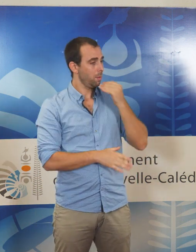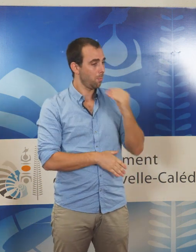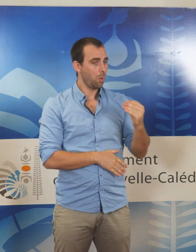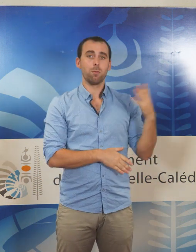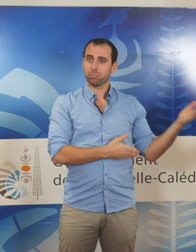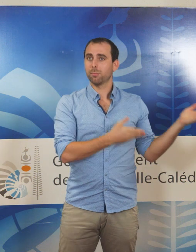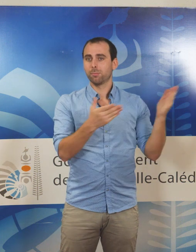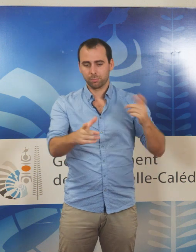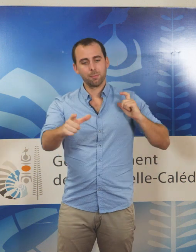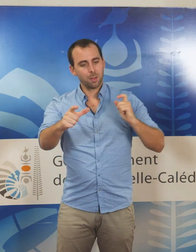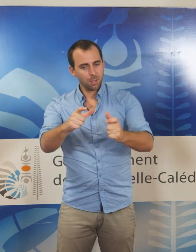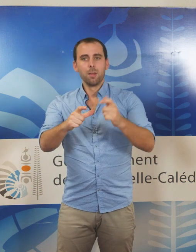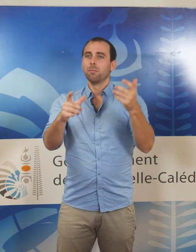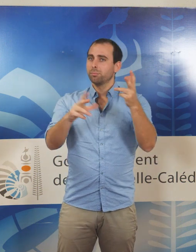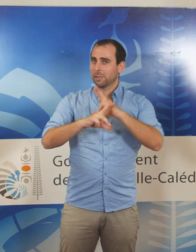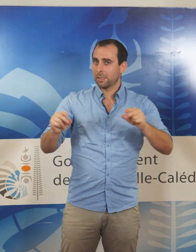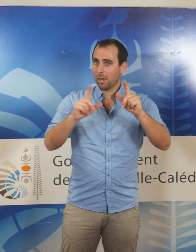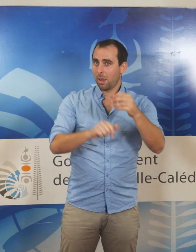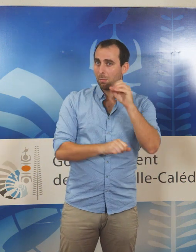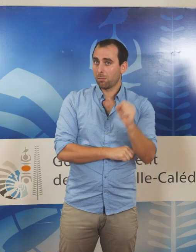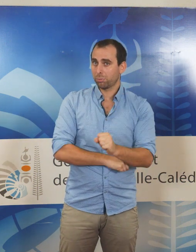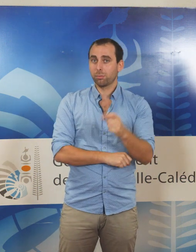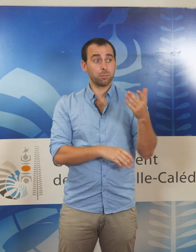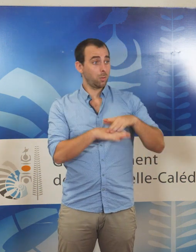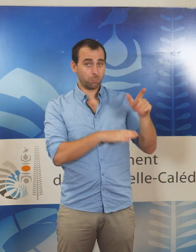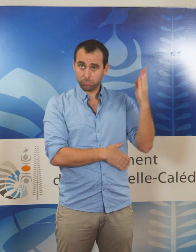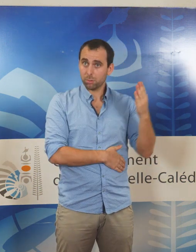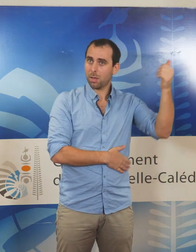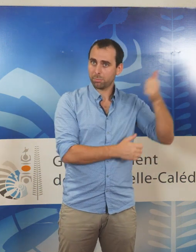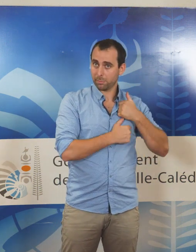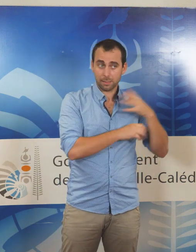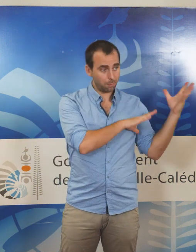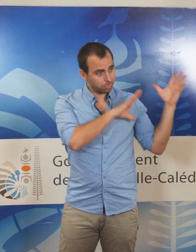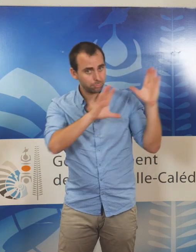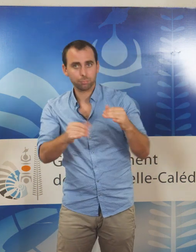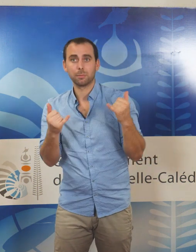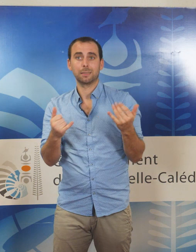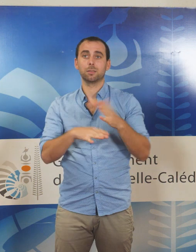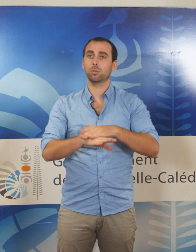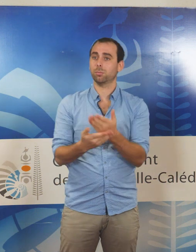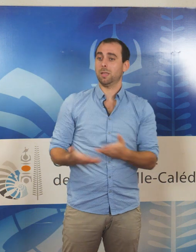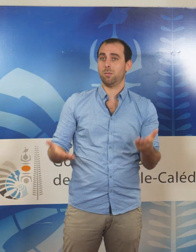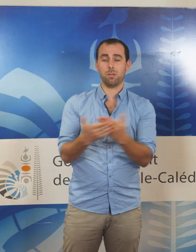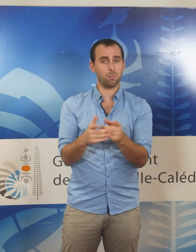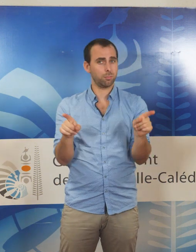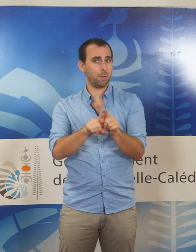ces militaires. Et on en a besoin que ces militaires viennent en Calédonie, mais dans des conditions qui sont les mêmes que ceux que nous avons,